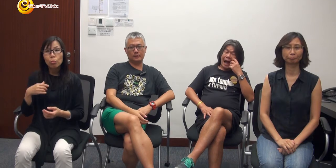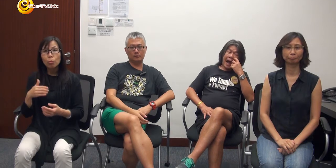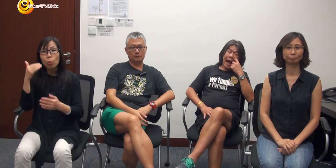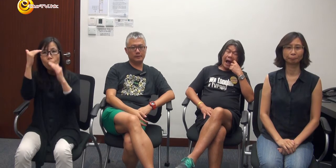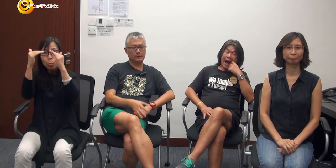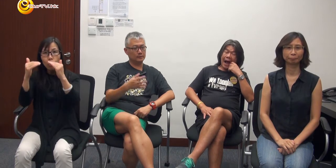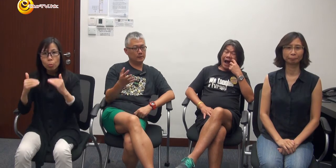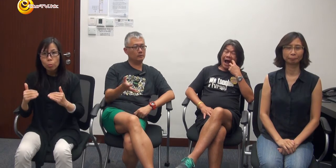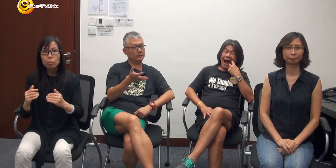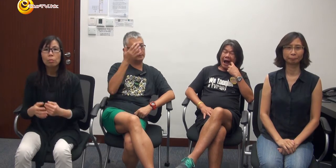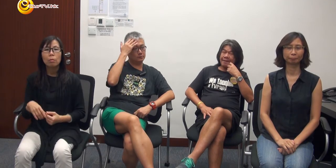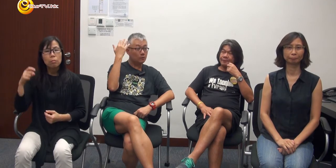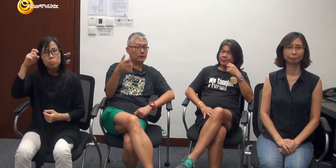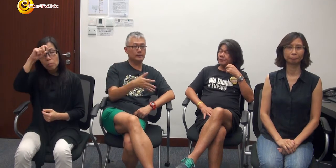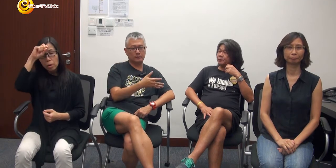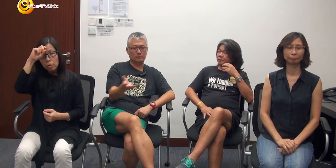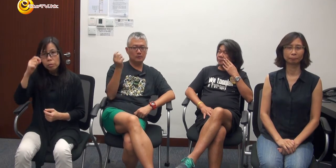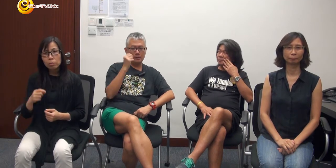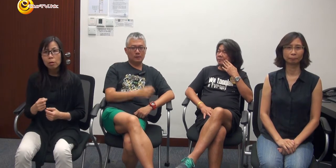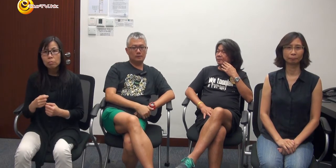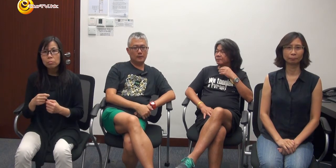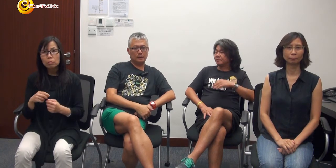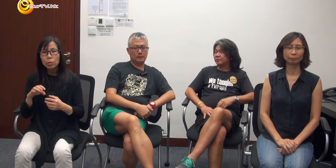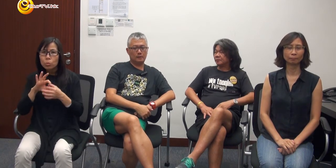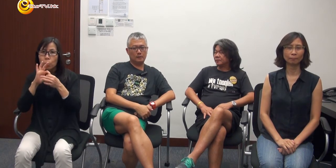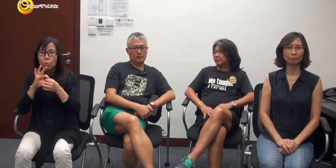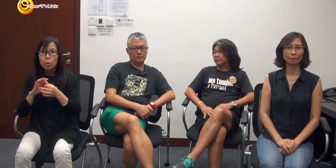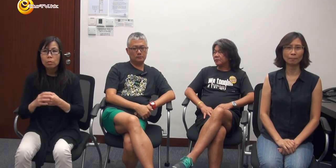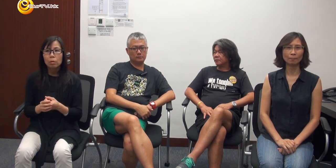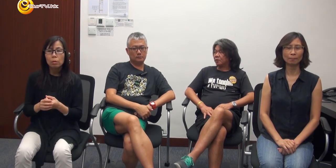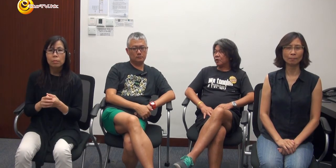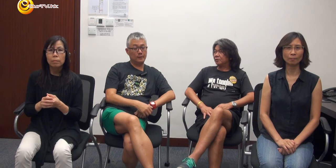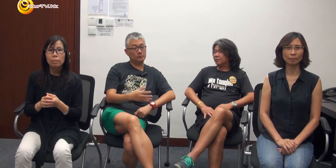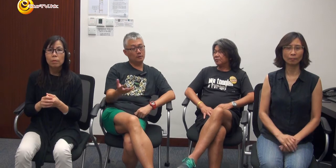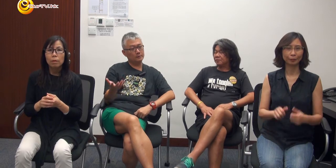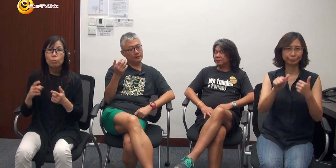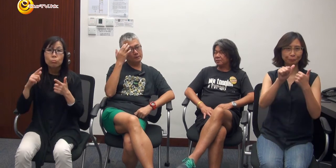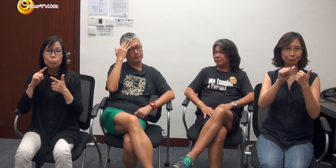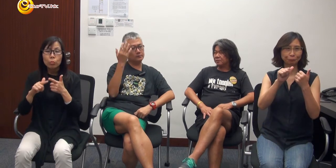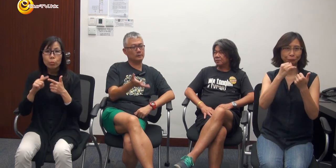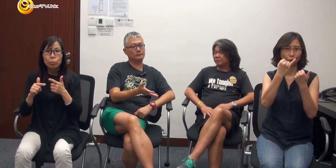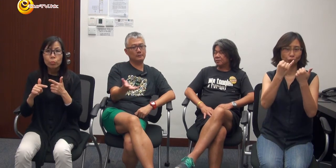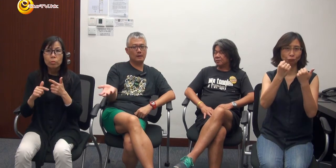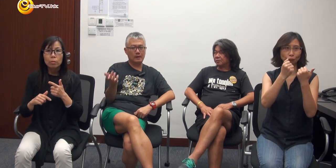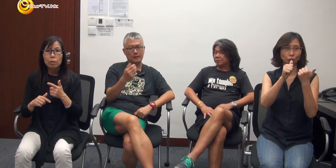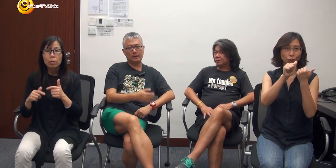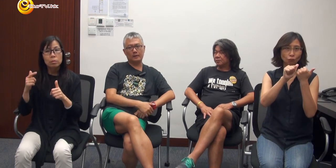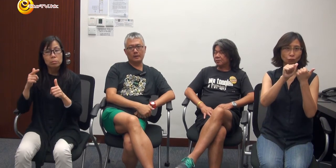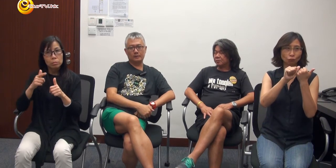就我記得就第六個議程就相關就係講，即係可能可能係依一個首席副校啊。任